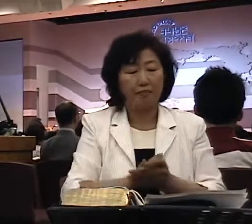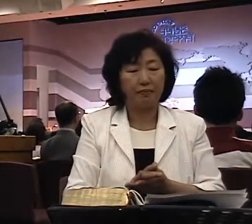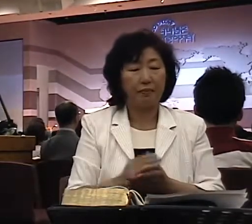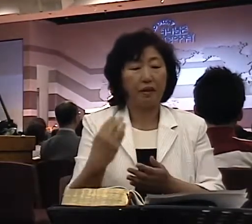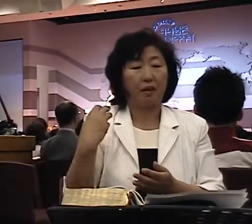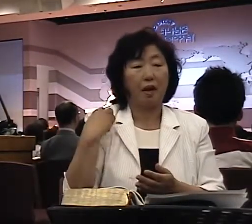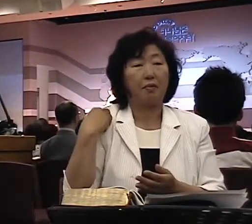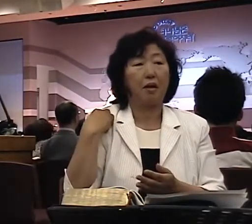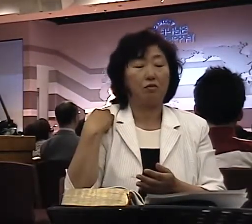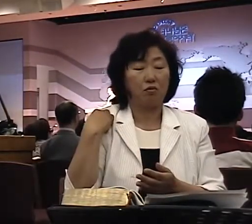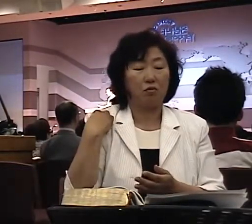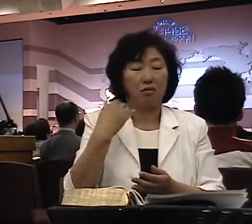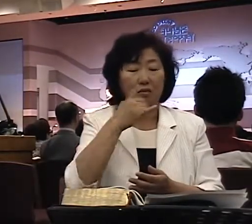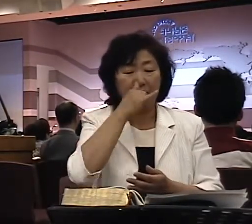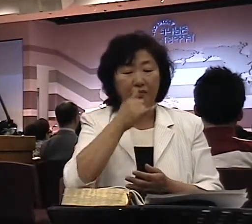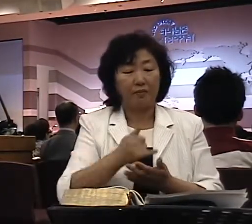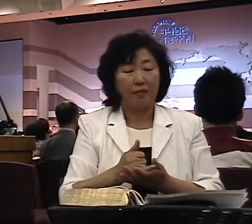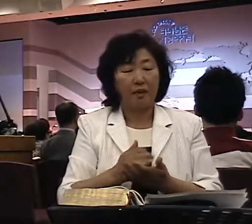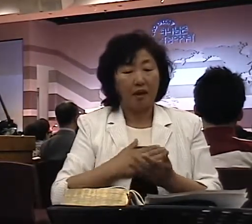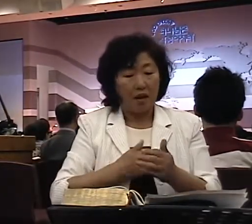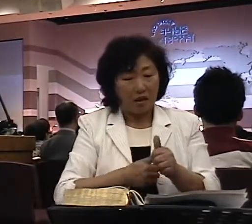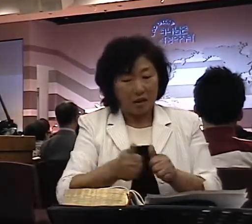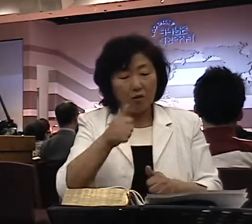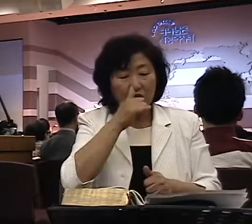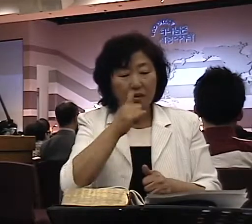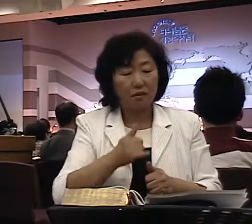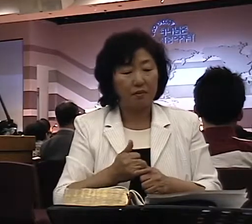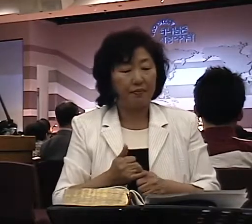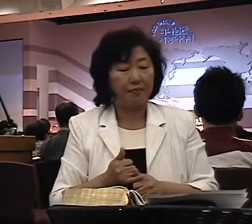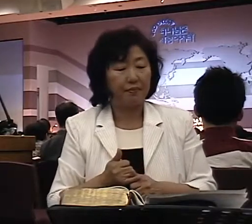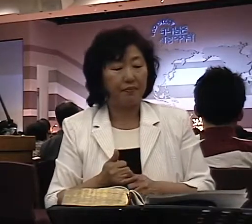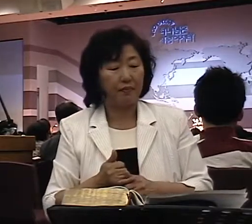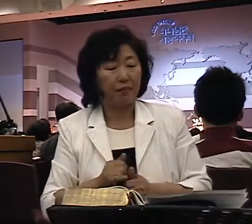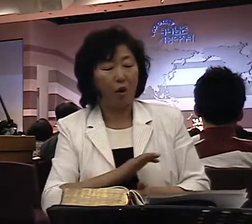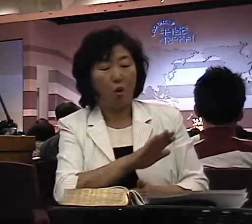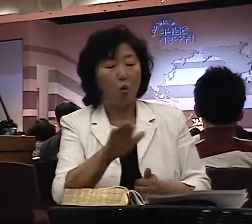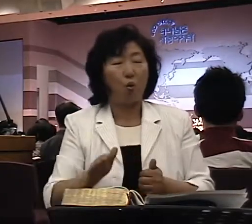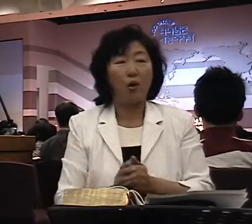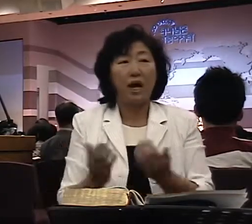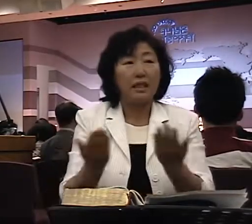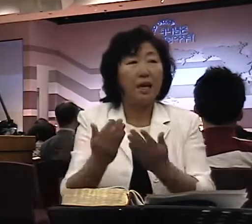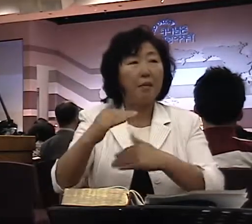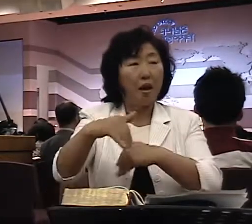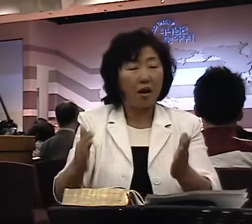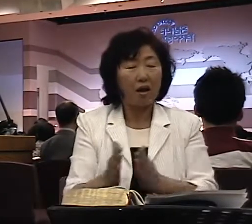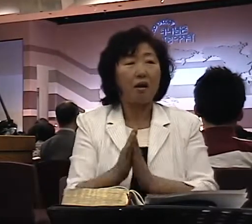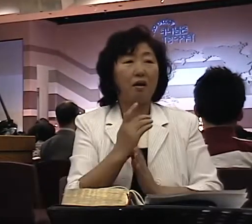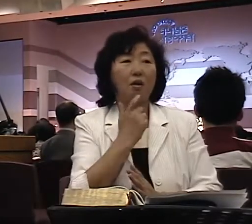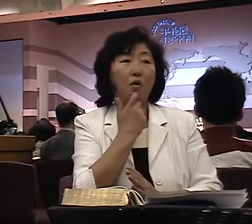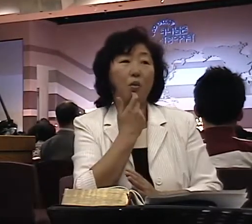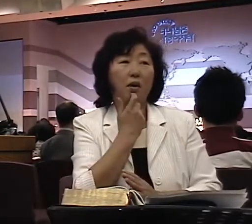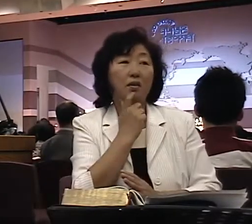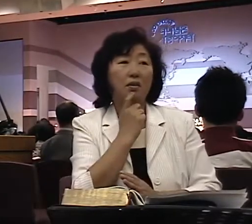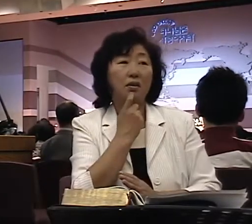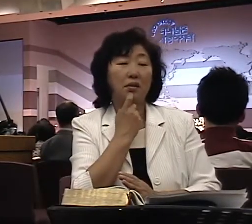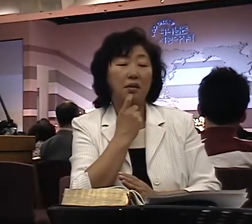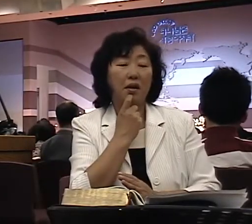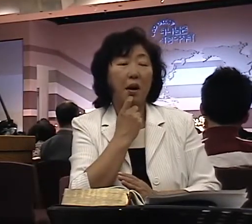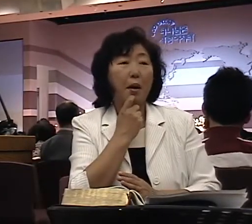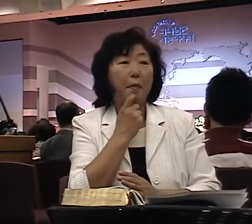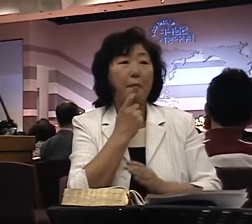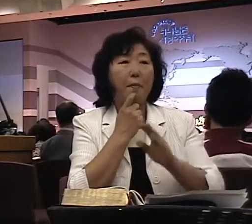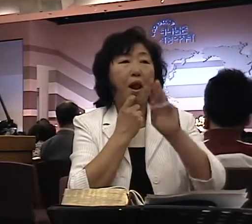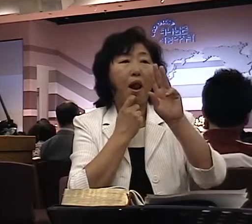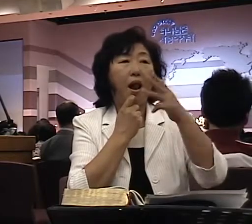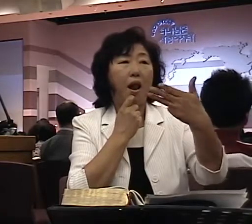감당할 수 있는 거예요. 내가 이길 수 있는 것입니다. 우리가 사역반에서 로마서 8장 말씀을 외우고 있는데